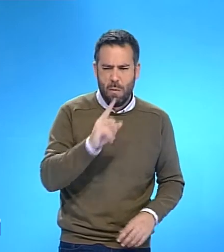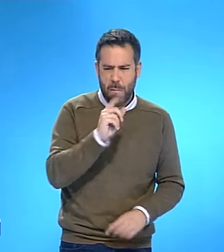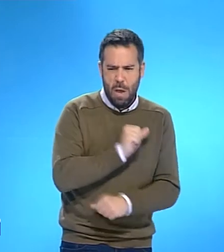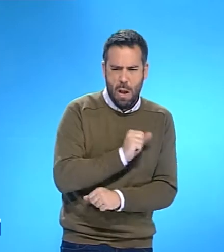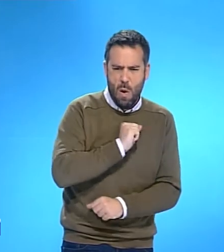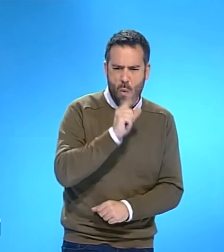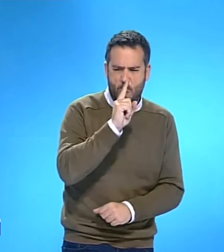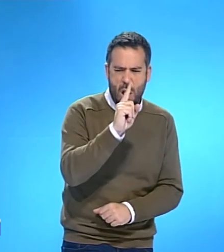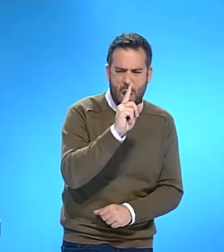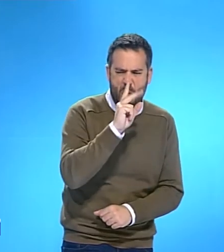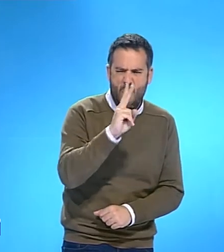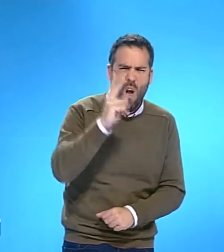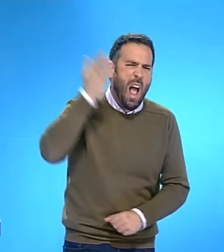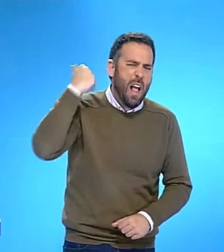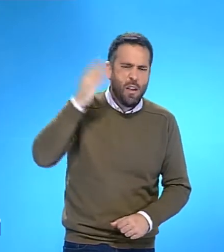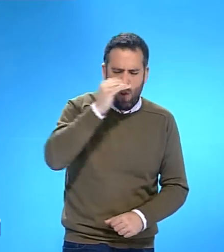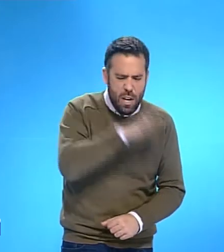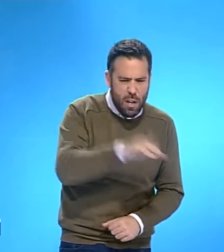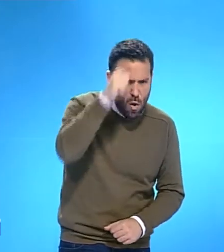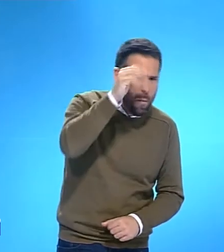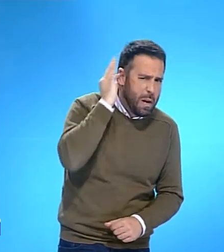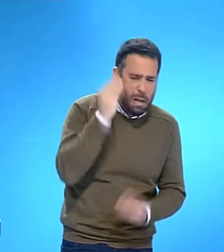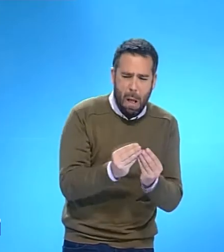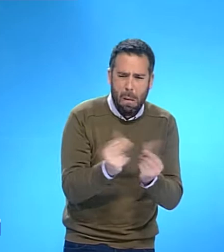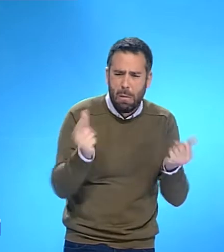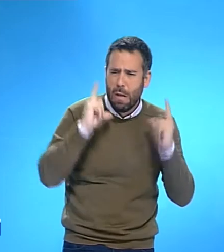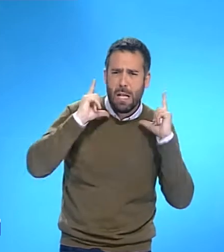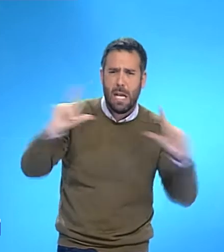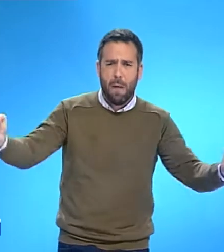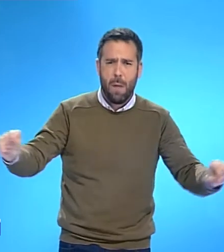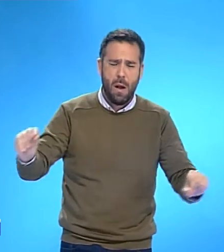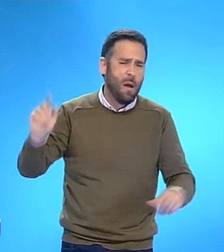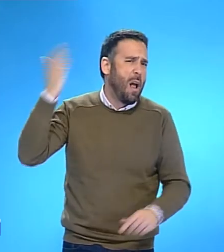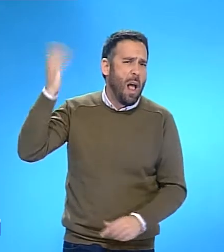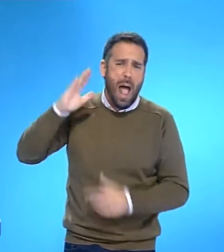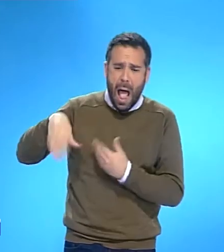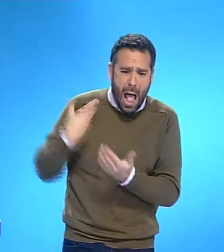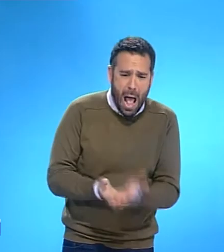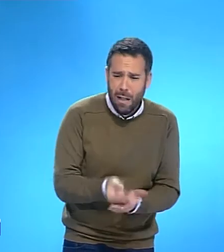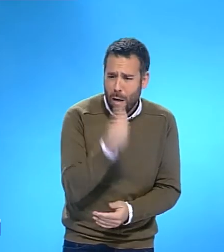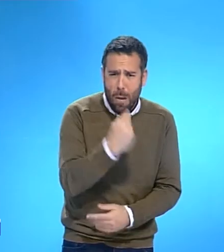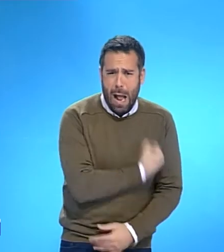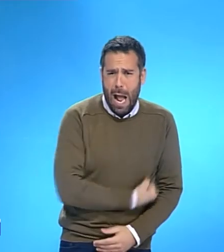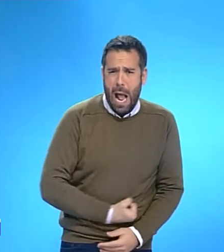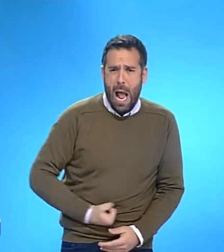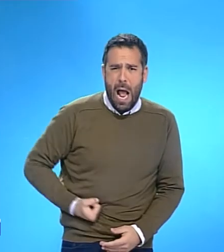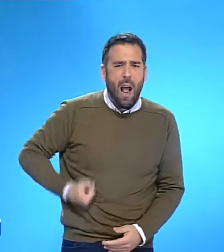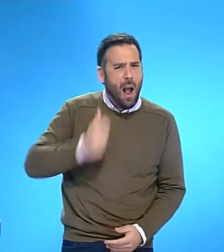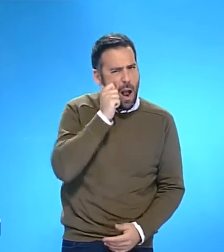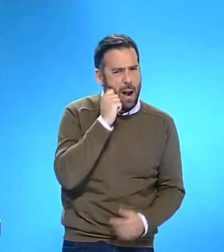ponte gordito, que ya hace 2 años que esos estúpidos niños se me escaparon y desde entonces